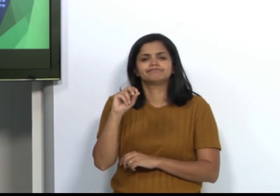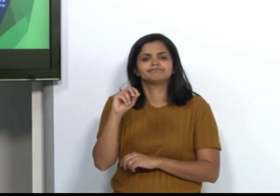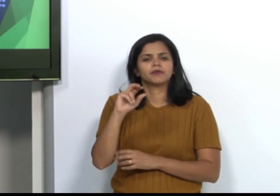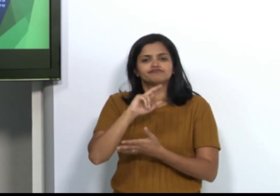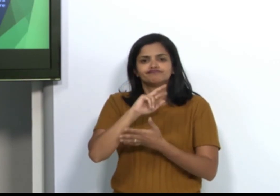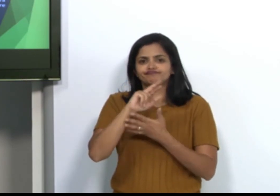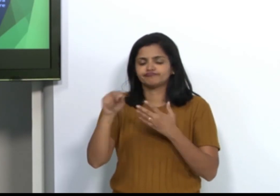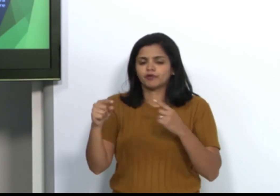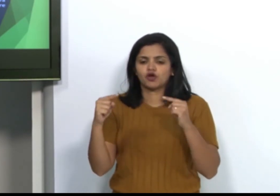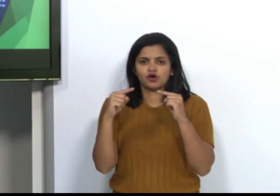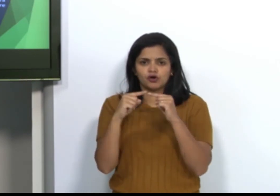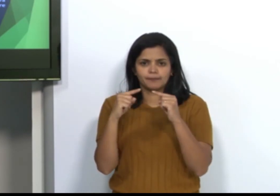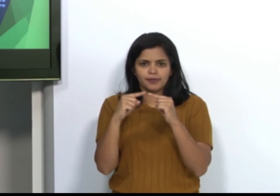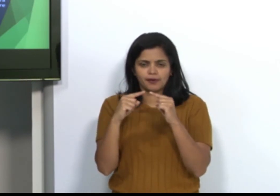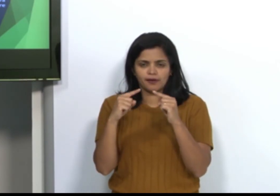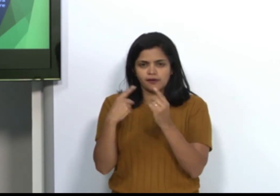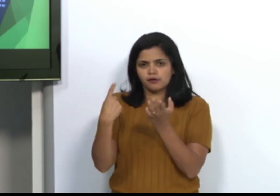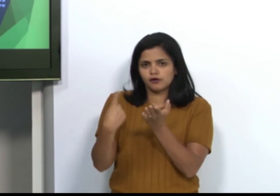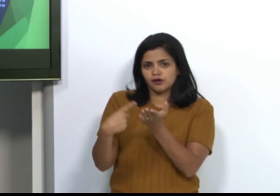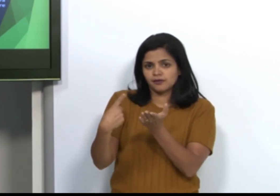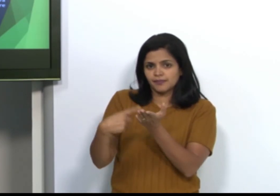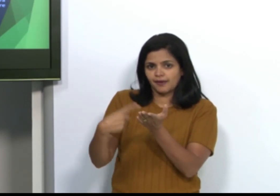Temos aqui a glosa combinar.